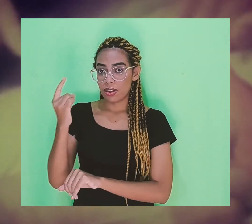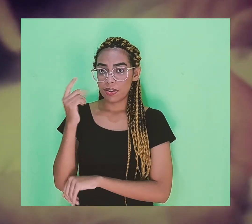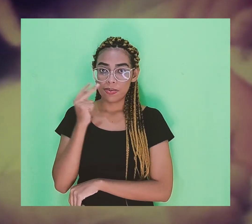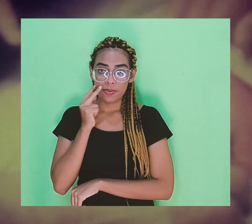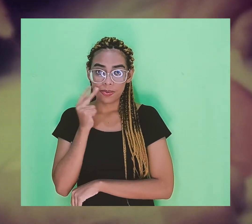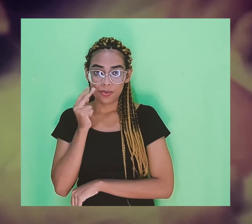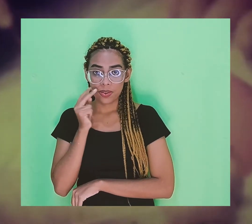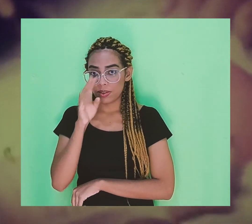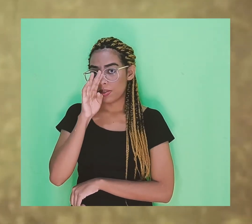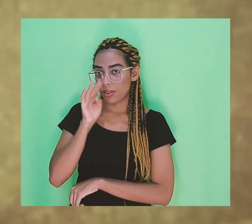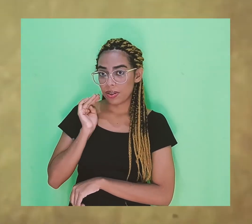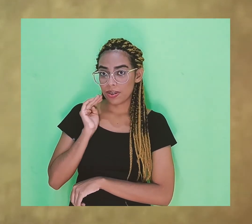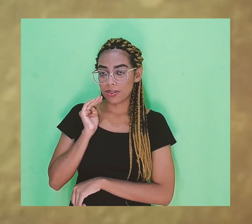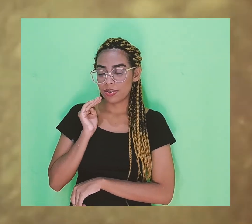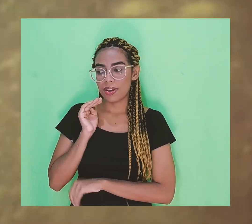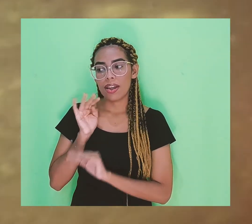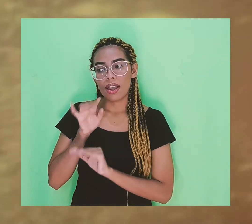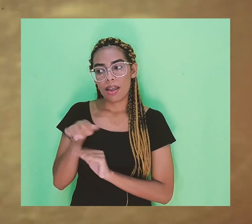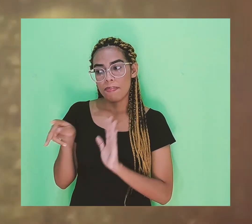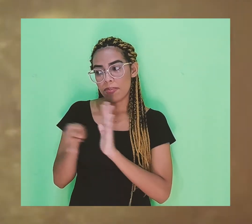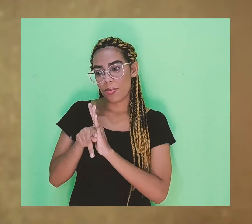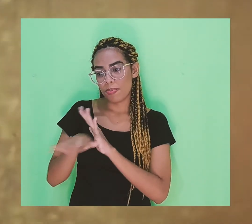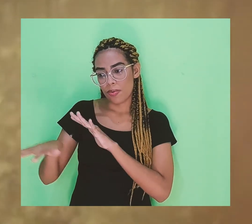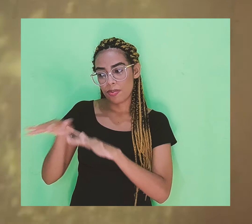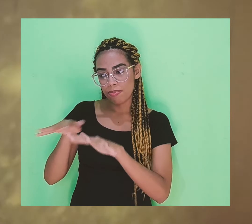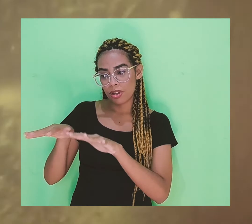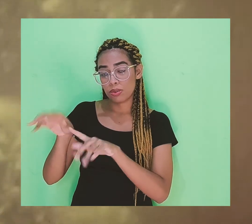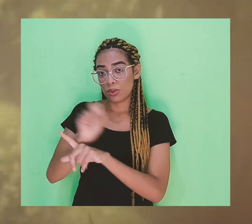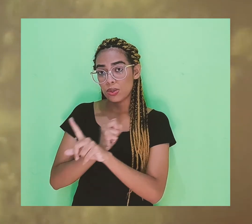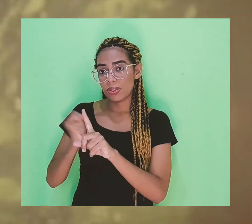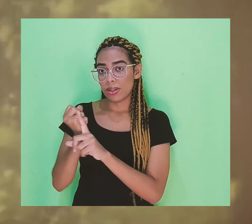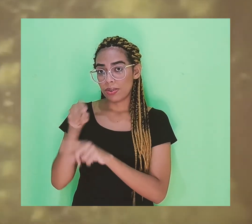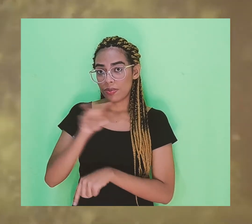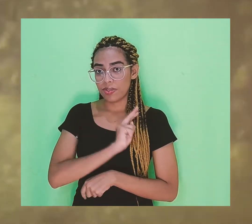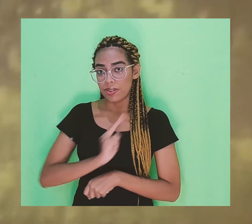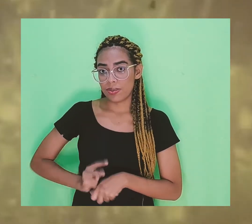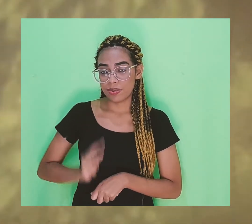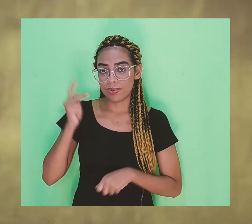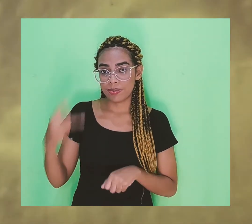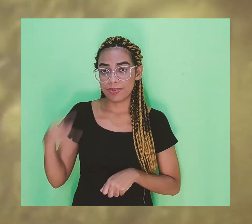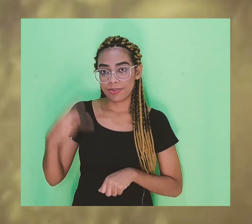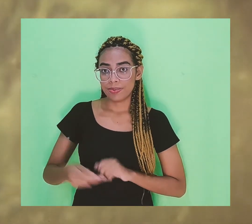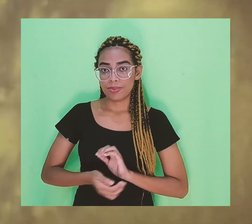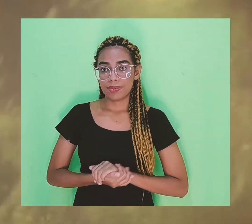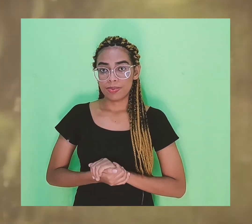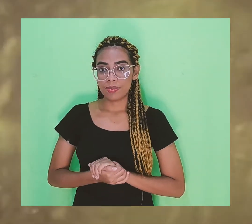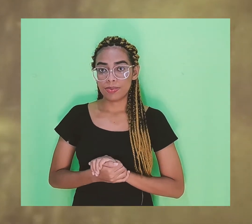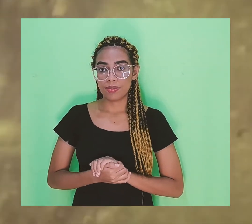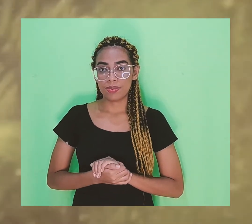vinho de graça. E é isso, essa é a ação cultural, a ação social do rapaz. Enfim,